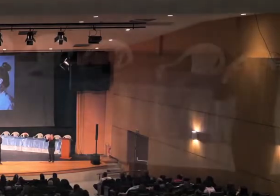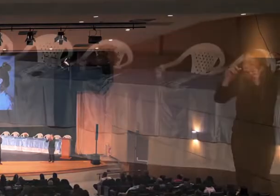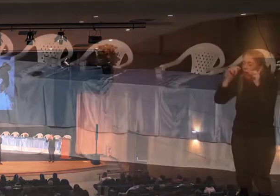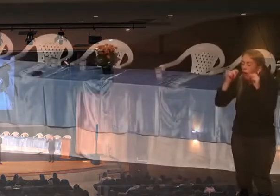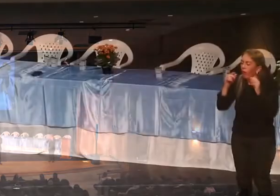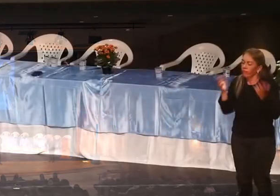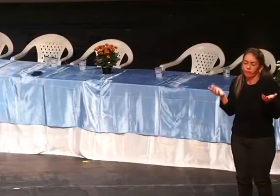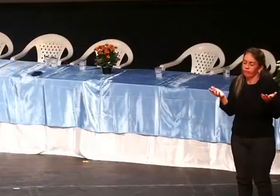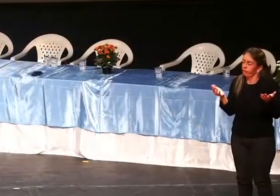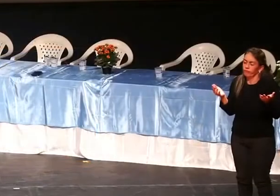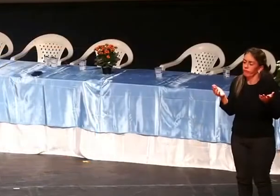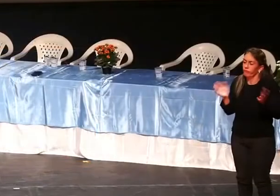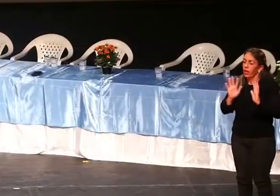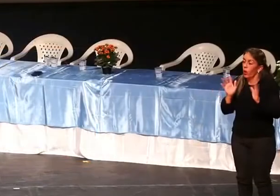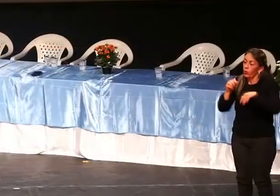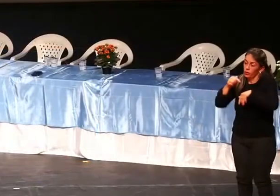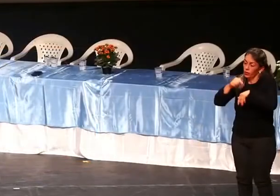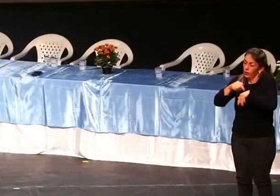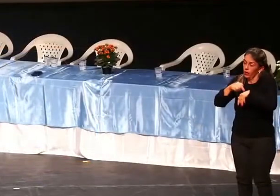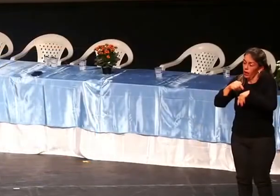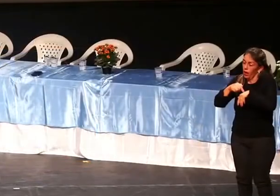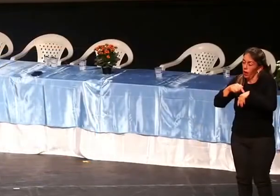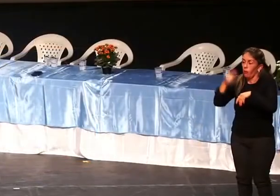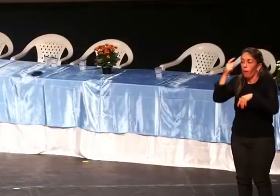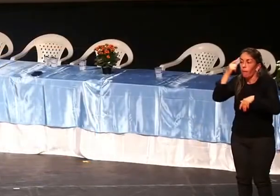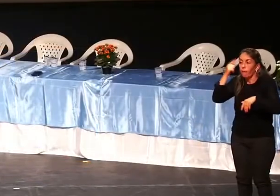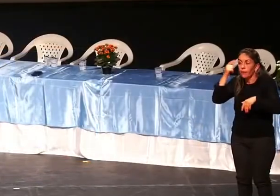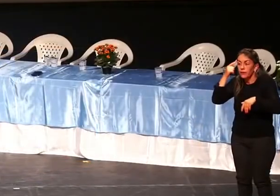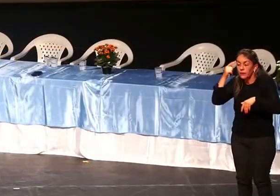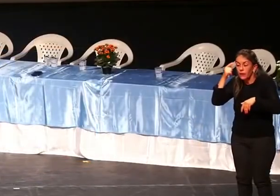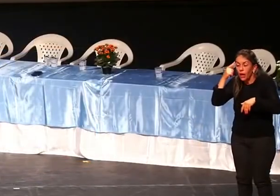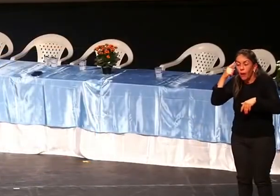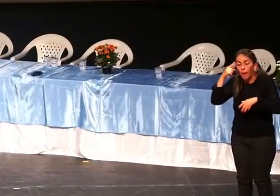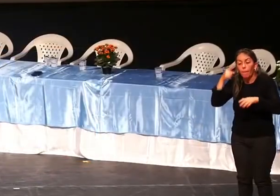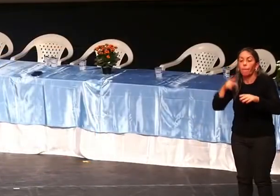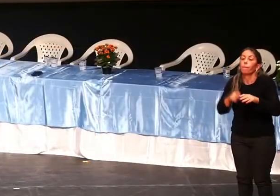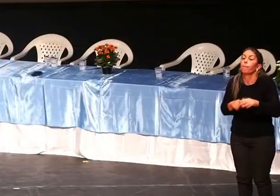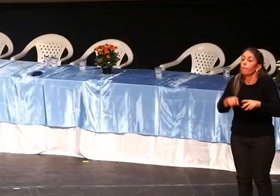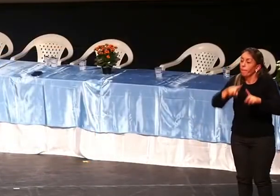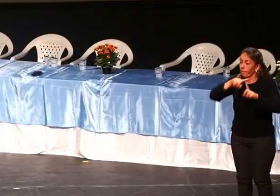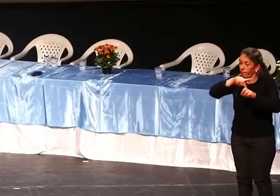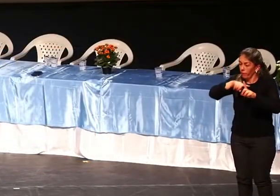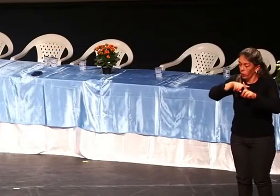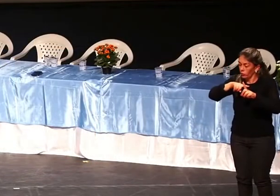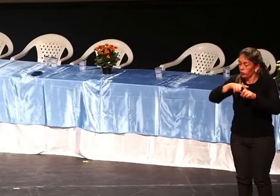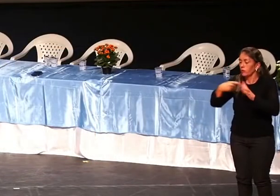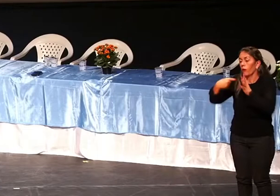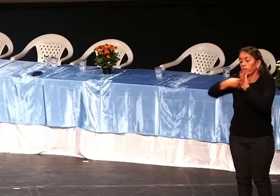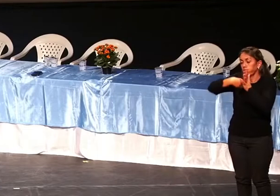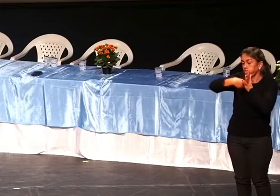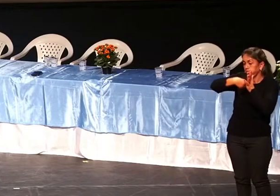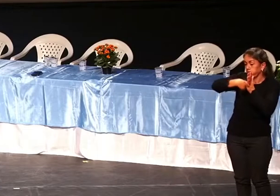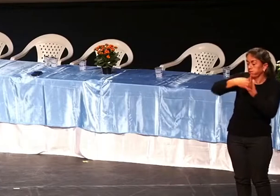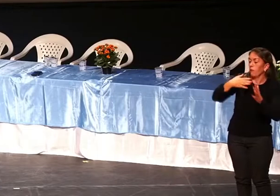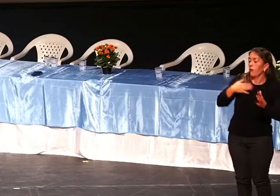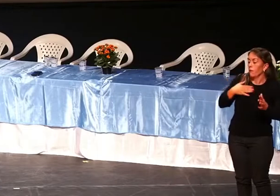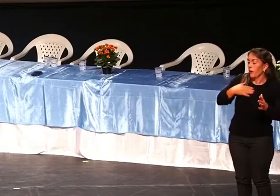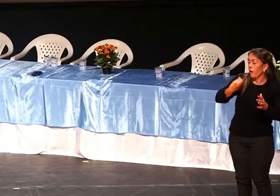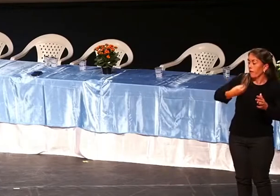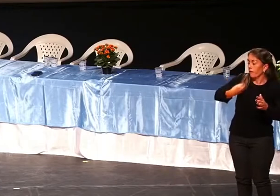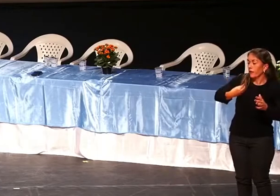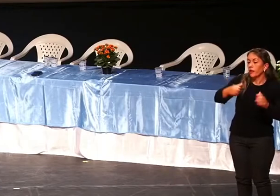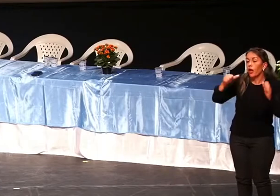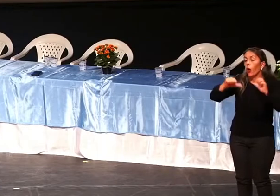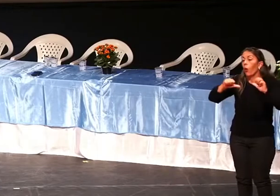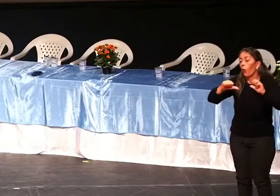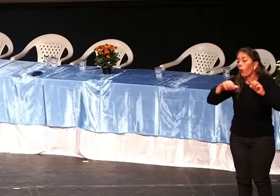positivo, diagnostique o que está ruim na sua vida e comece a ter um pensamento para te ajudar. Eu não